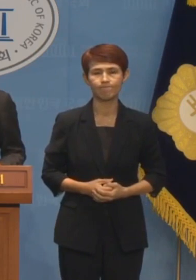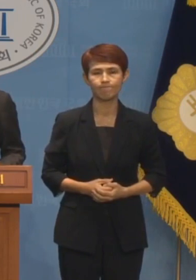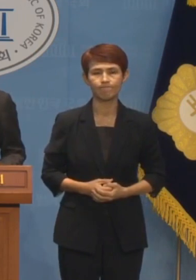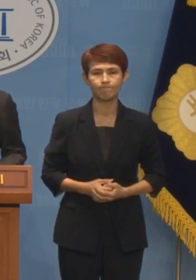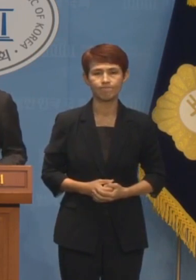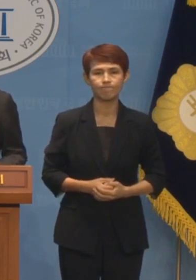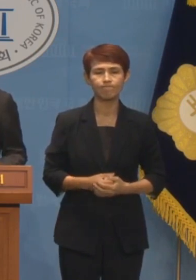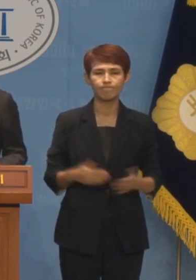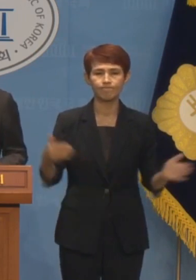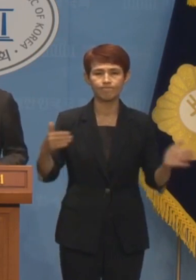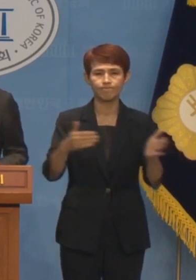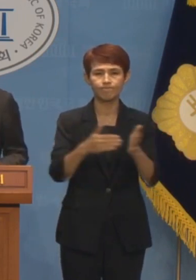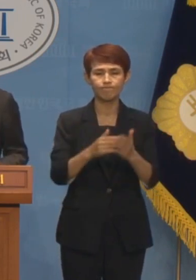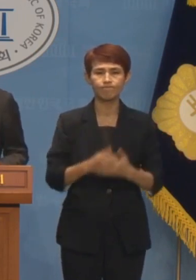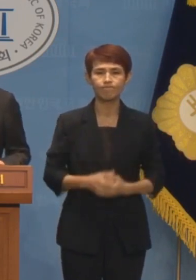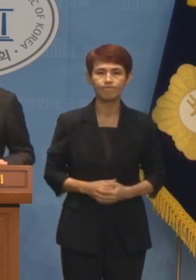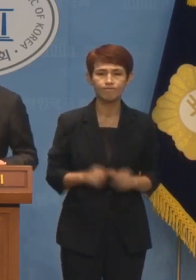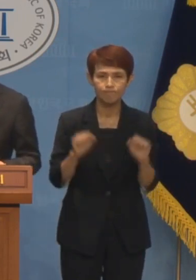이상입니다.